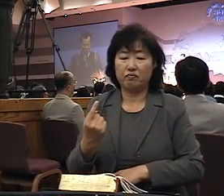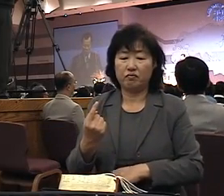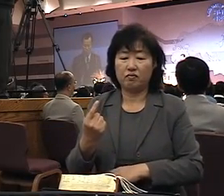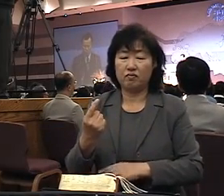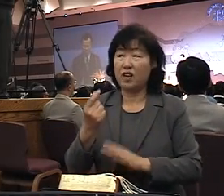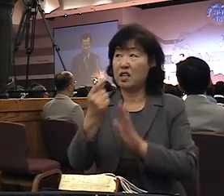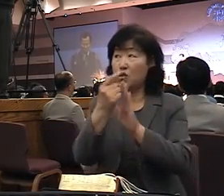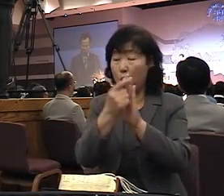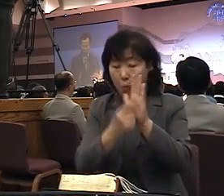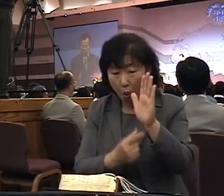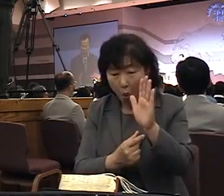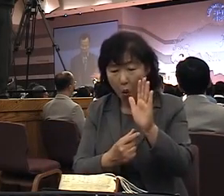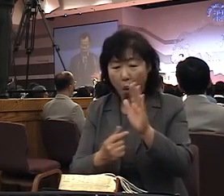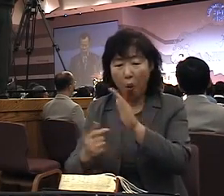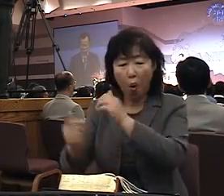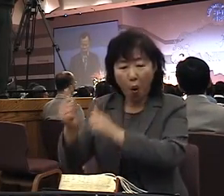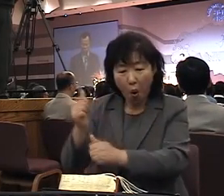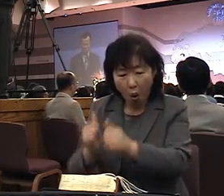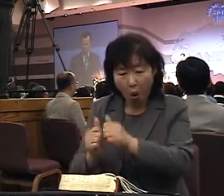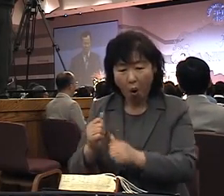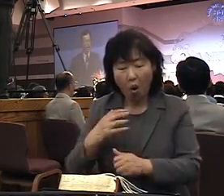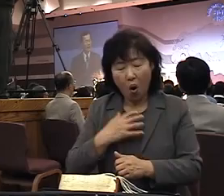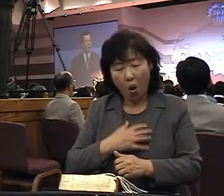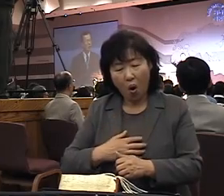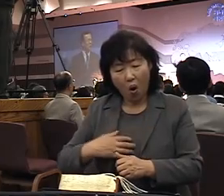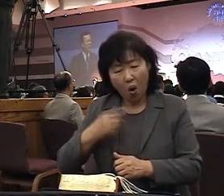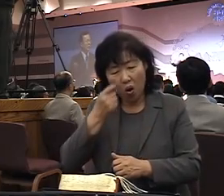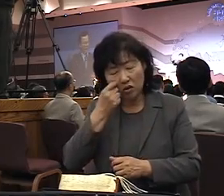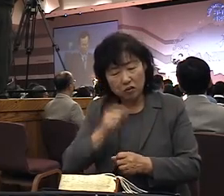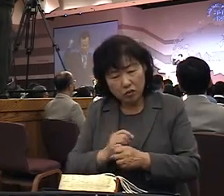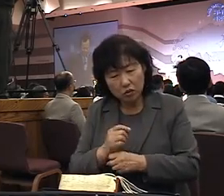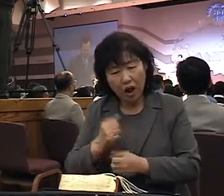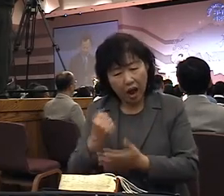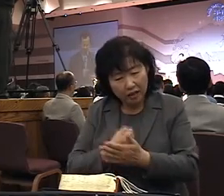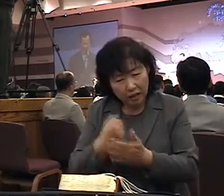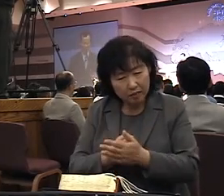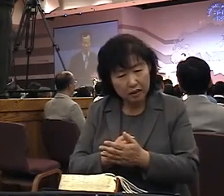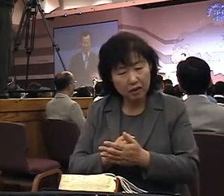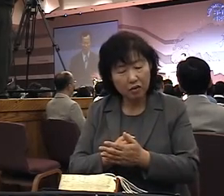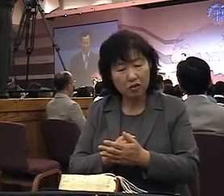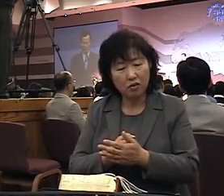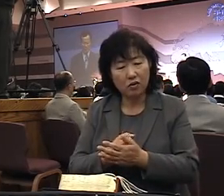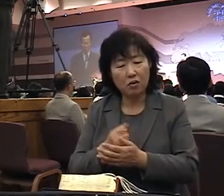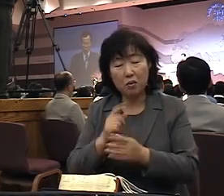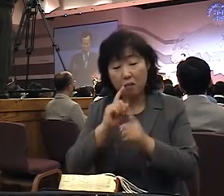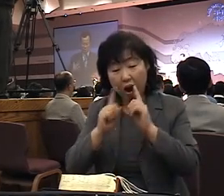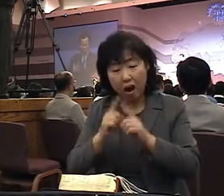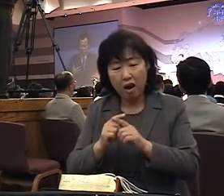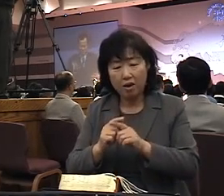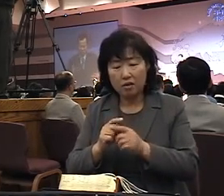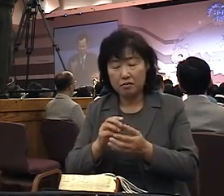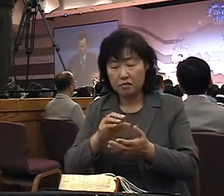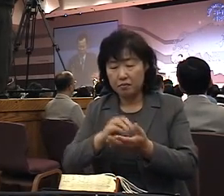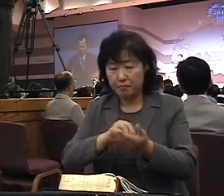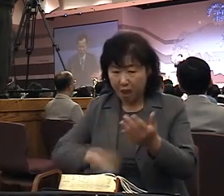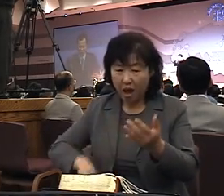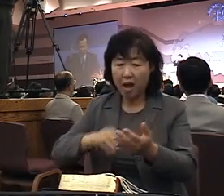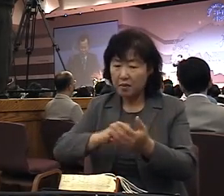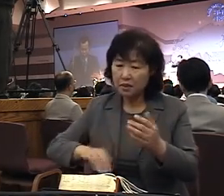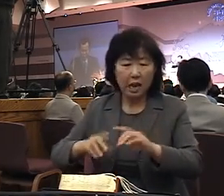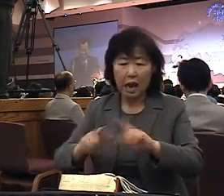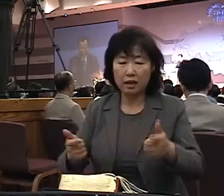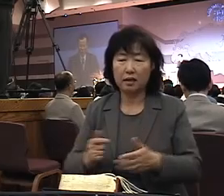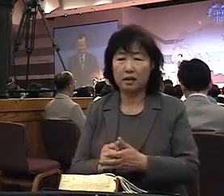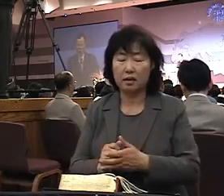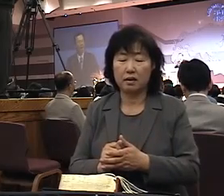이렇게 슬프고 안타깝고 수치스러운 이야기들을 삭제하지 아니하시겠다고 합니다. 도리어 자신은 그러한